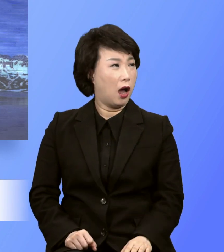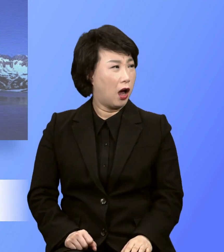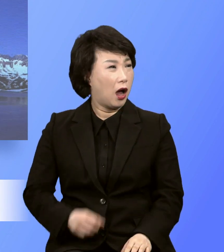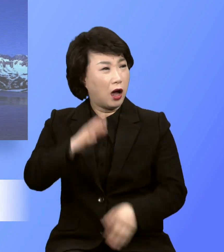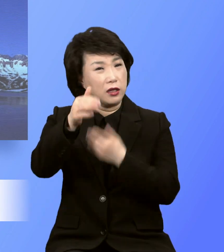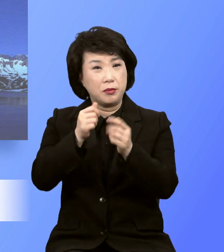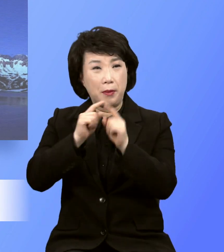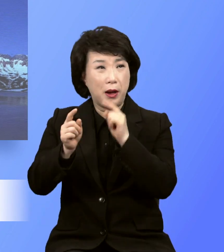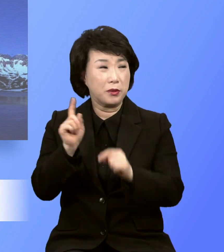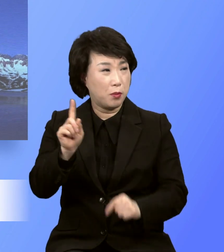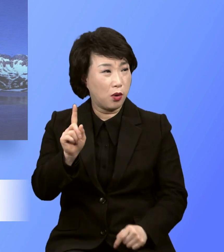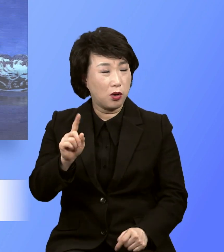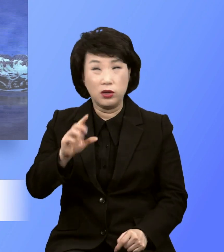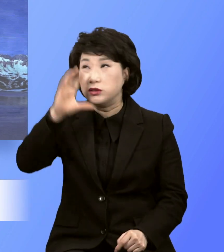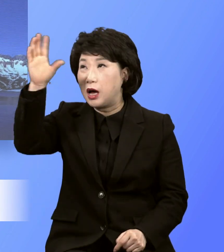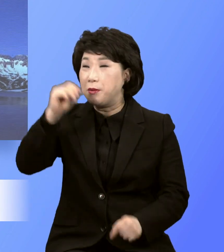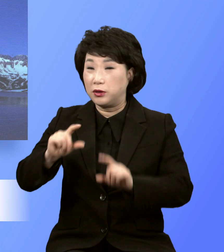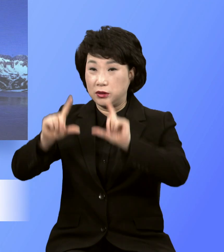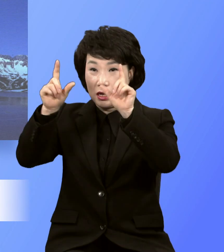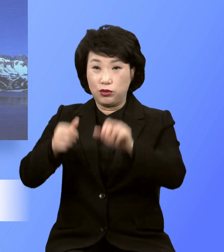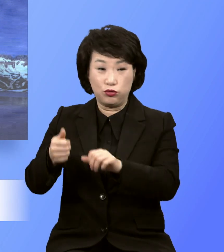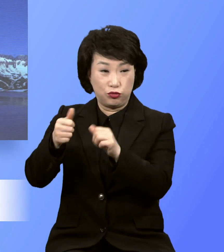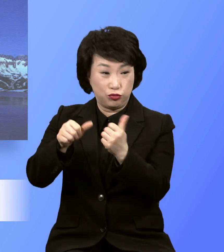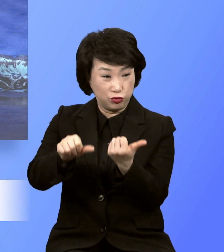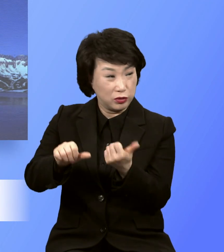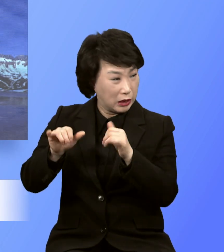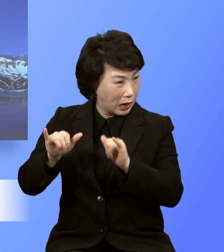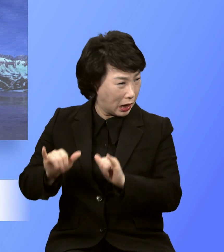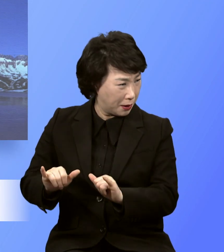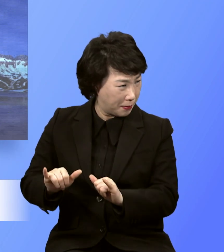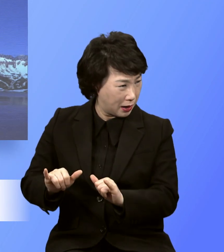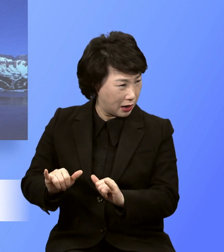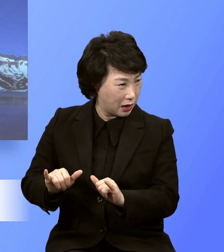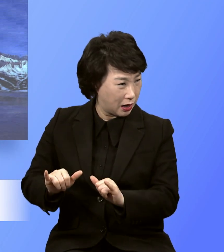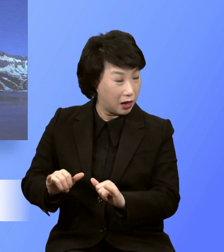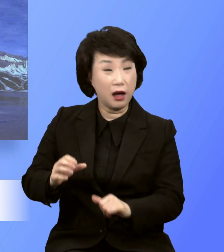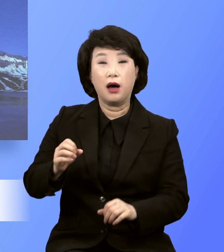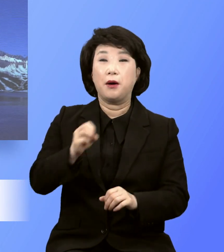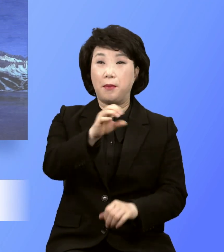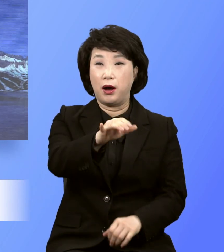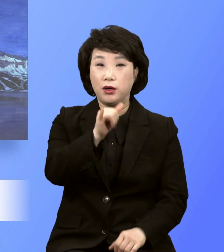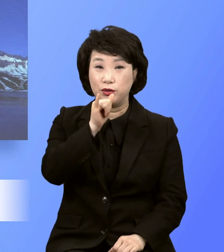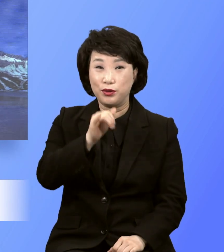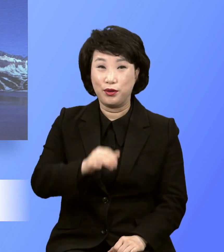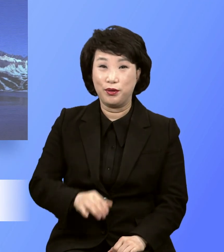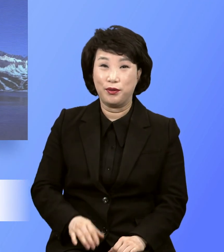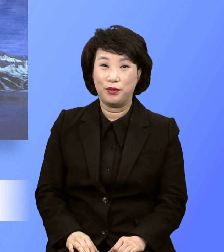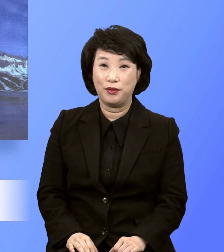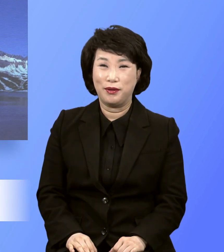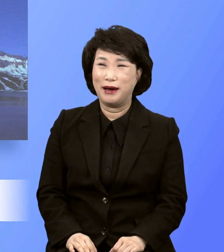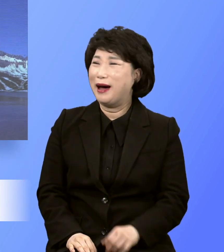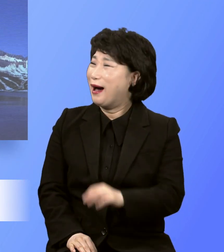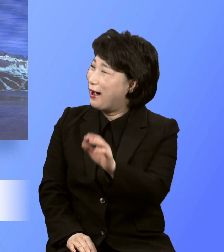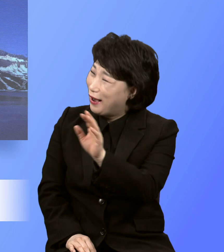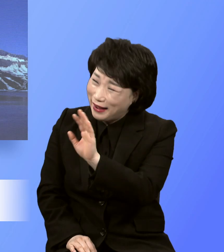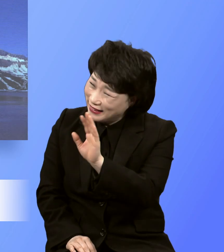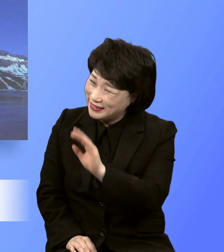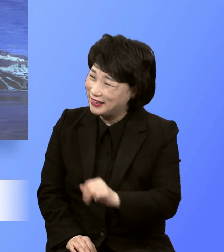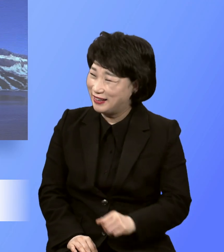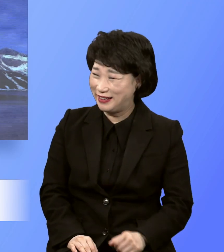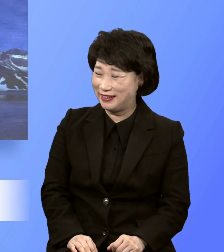하나님께서 먹는 날이면 정령 죽을까 하노라 하였다.